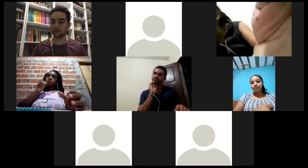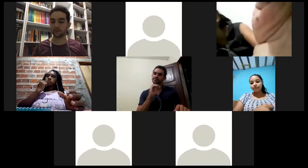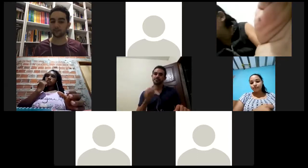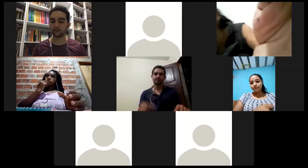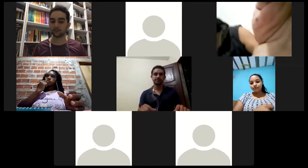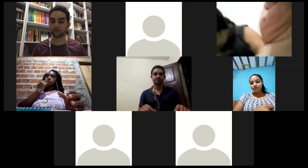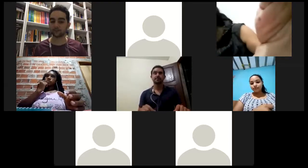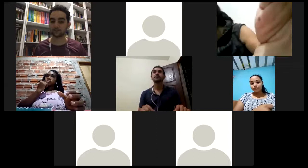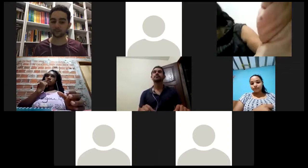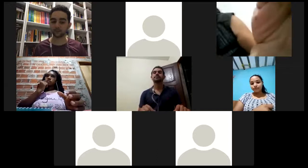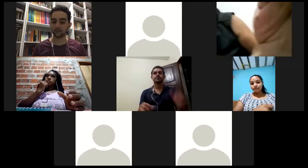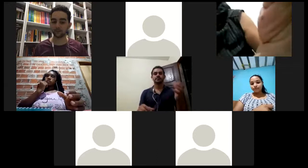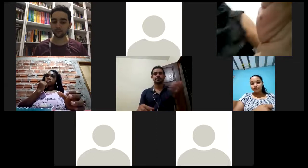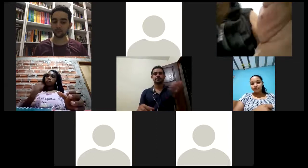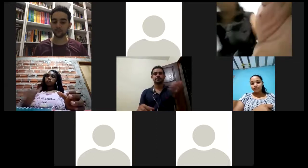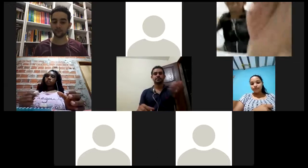Abacate.